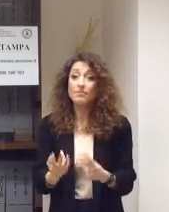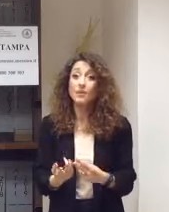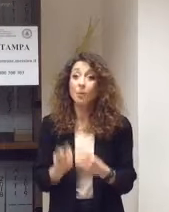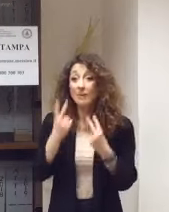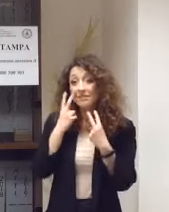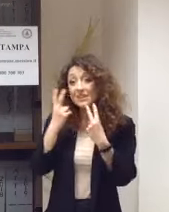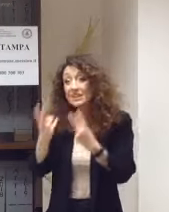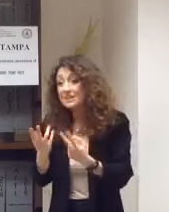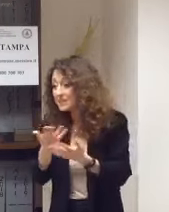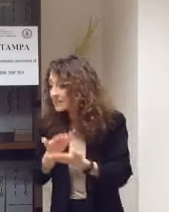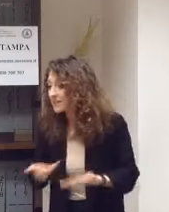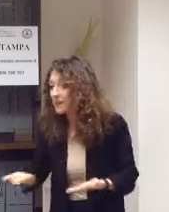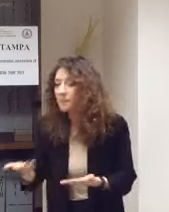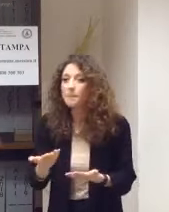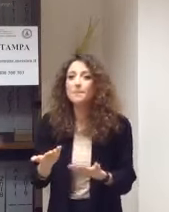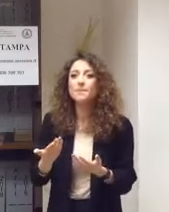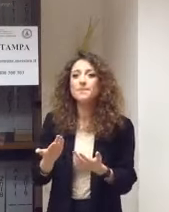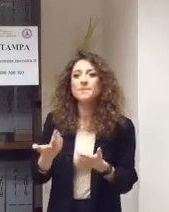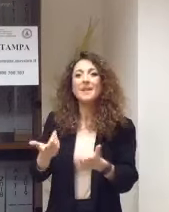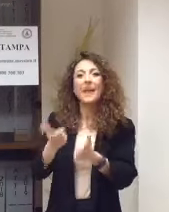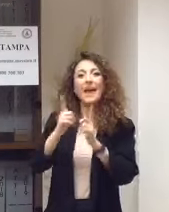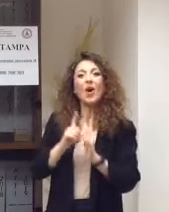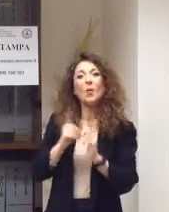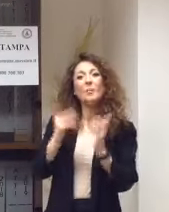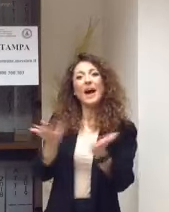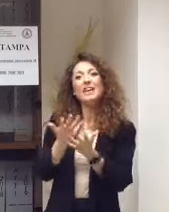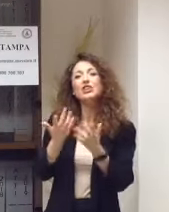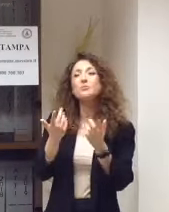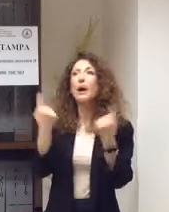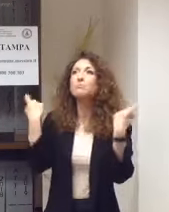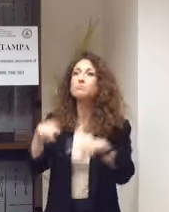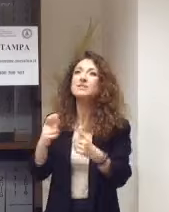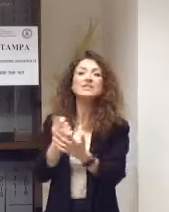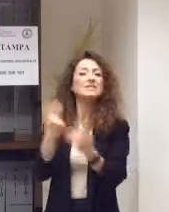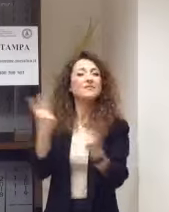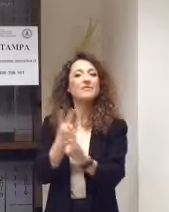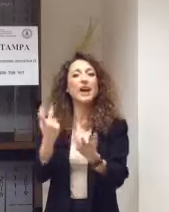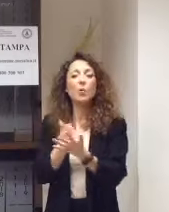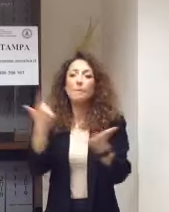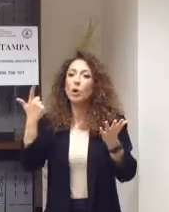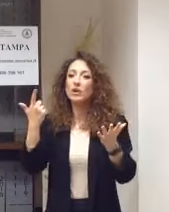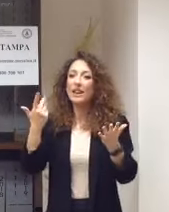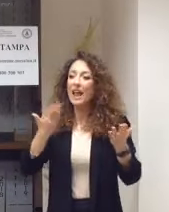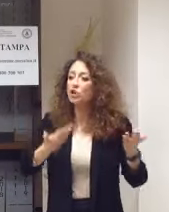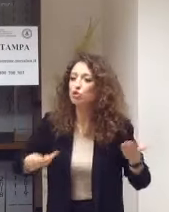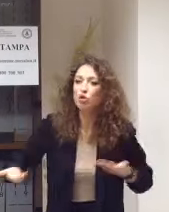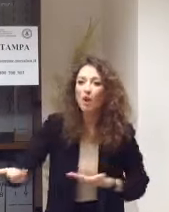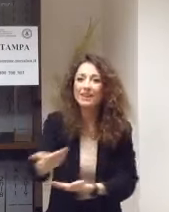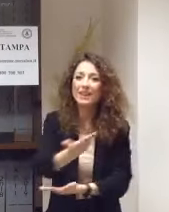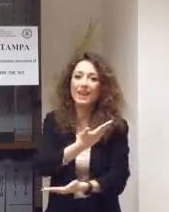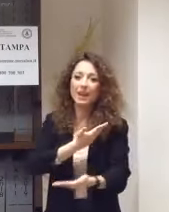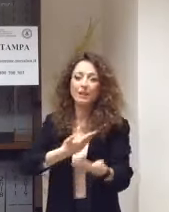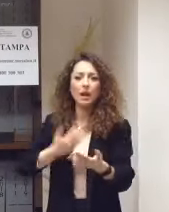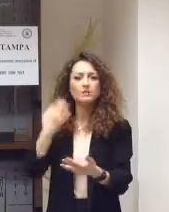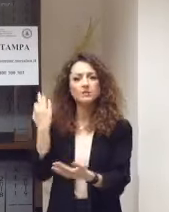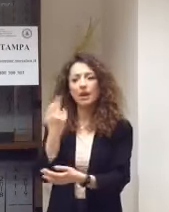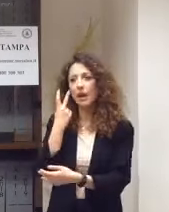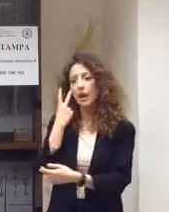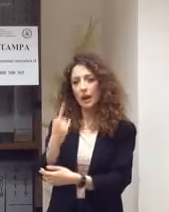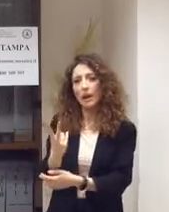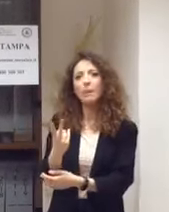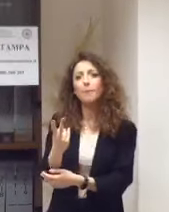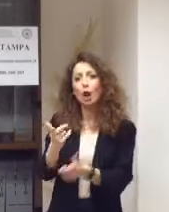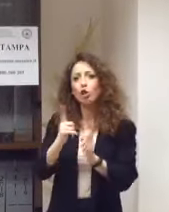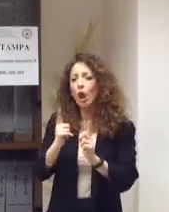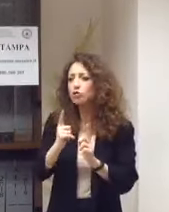gli omaggi al di là della cosa in sé, la solidarietà che viene che assistiamo continuamente, le donazioni,